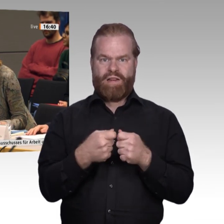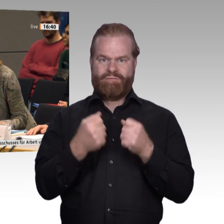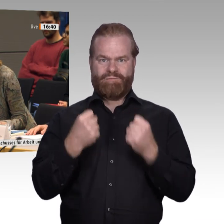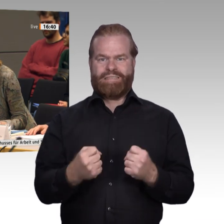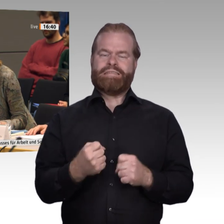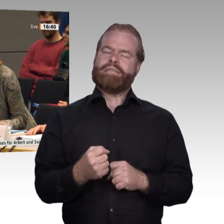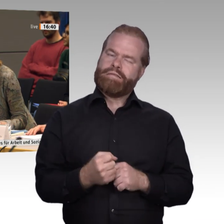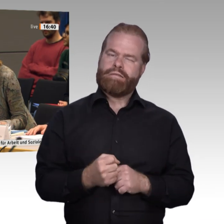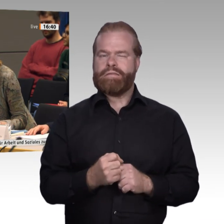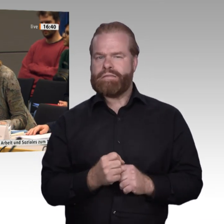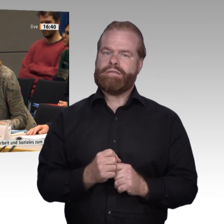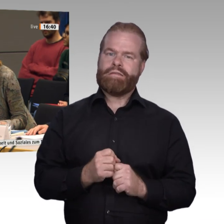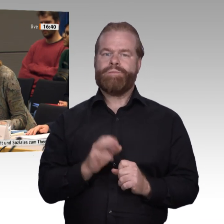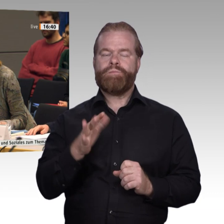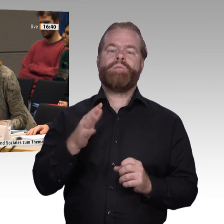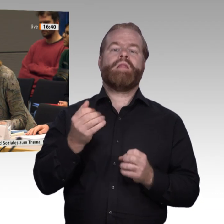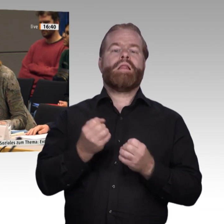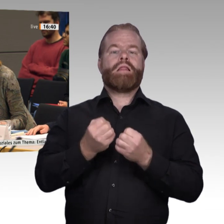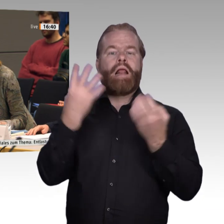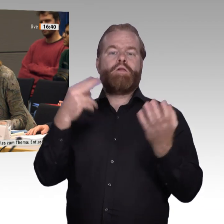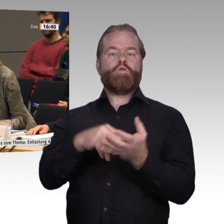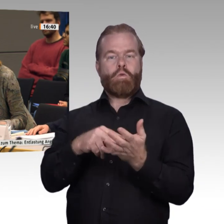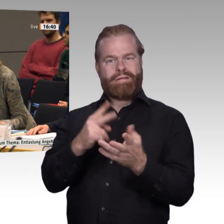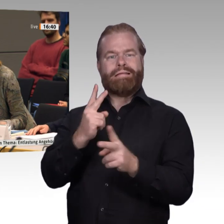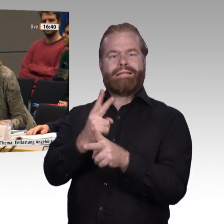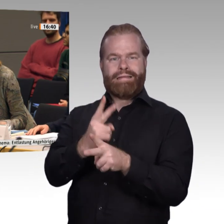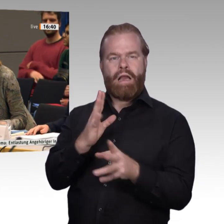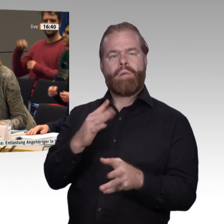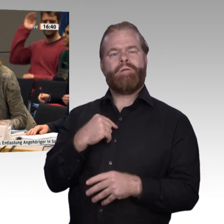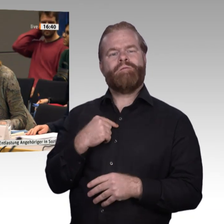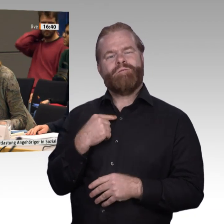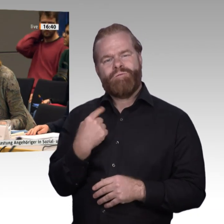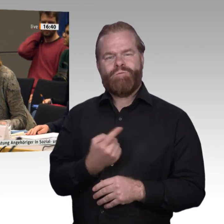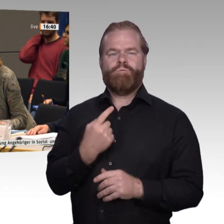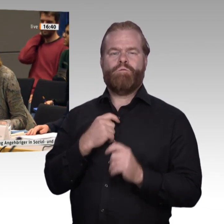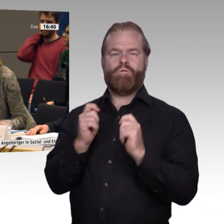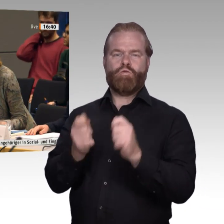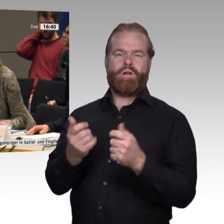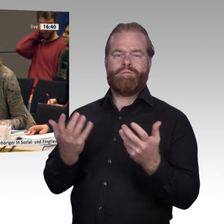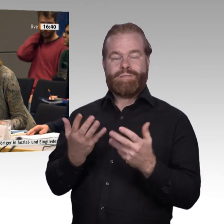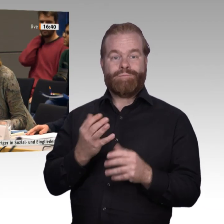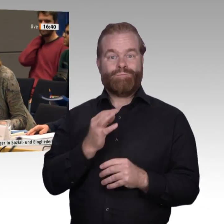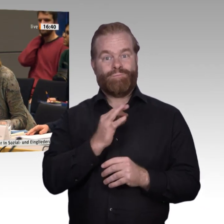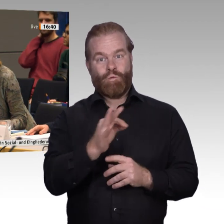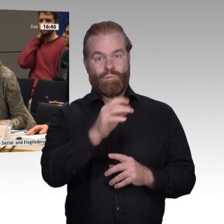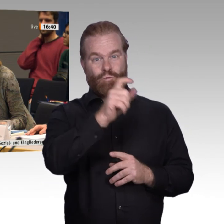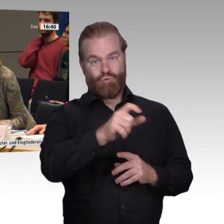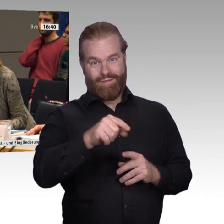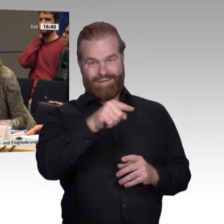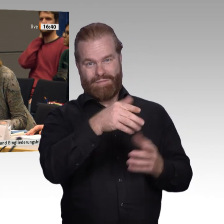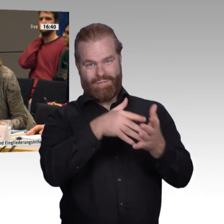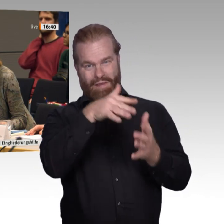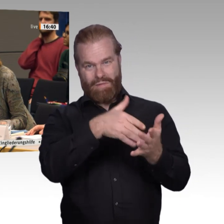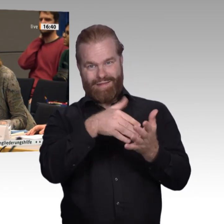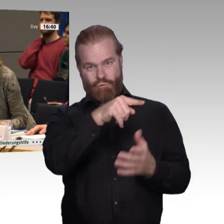für Menschen mit Behinderung, egal ob in der Werkstatt oder aber in den, bei den anderen Leistungsbietern, immer der individuelle Bedarf zugrunde gelegt